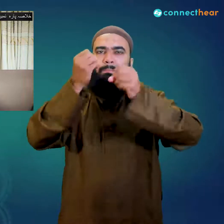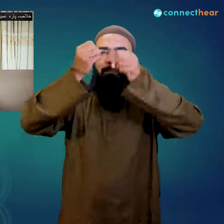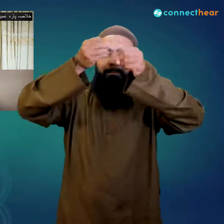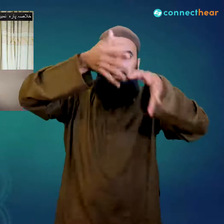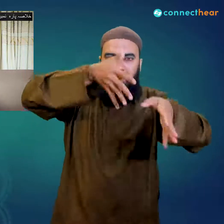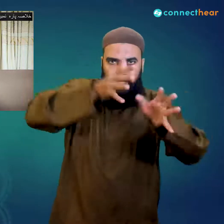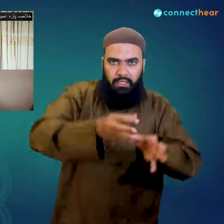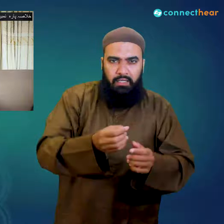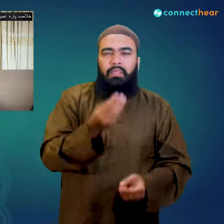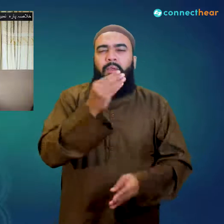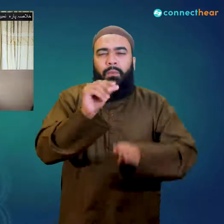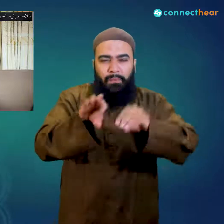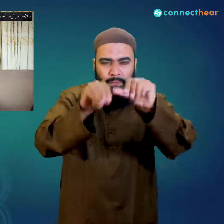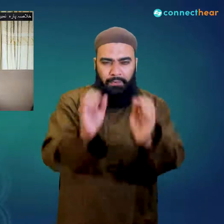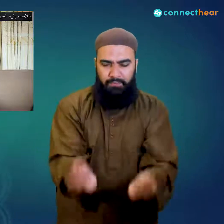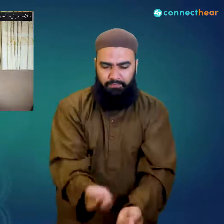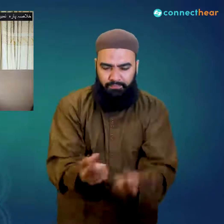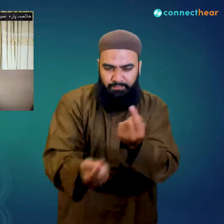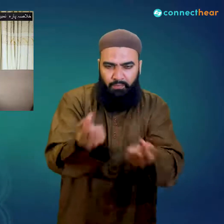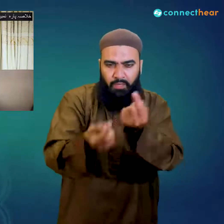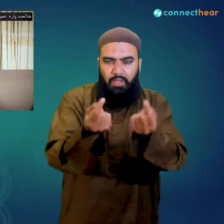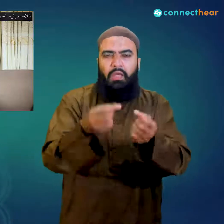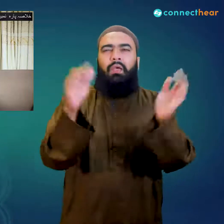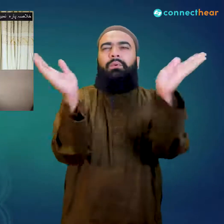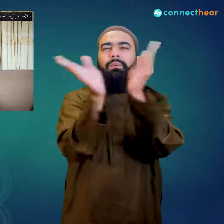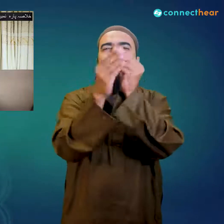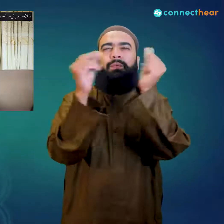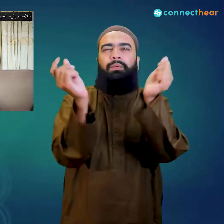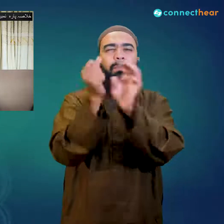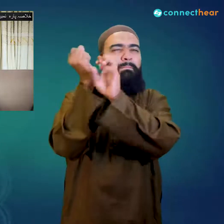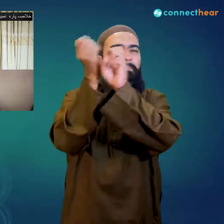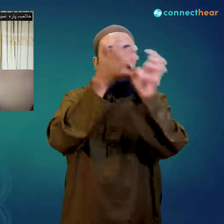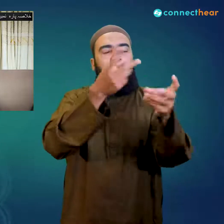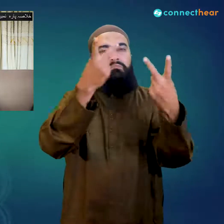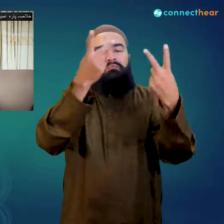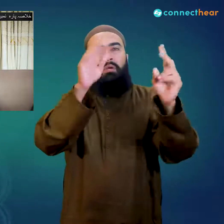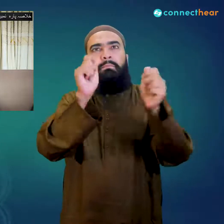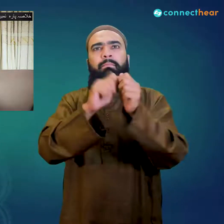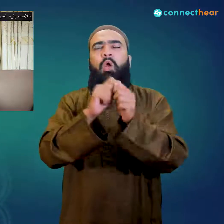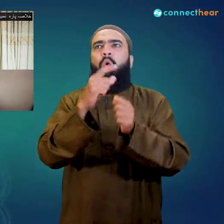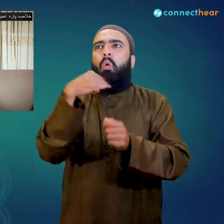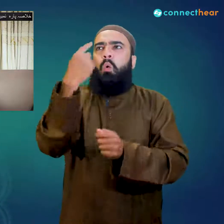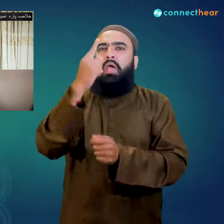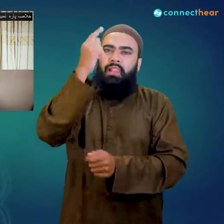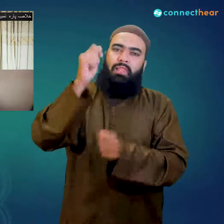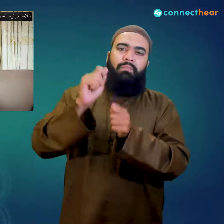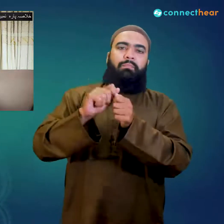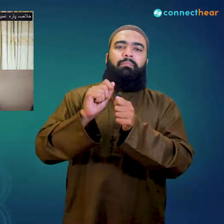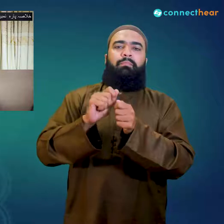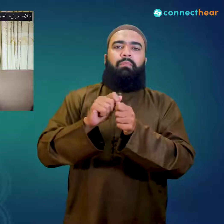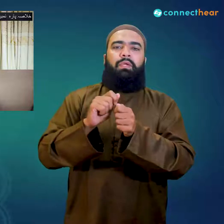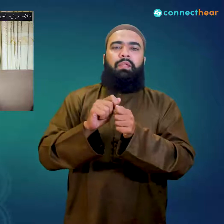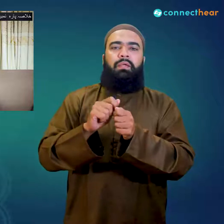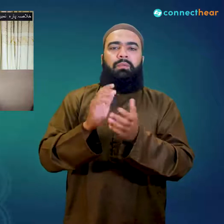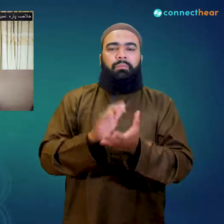زمین سے نباتات کا نکلنا، ہواؤں کا چلنا، بارش کا برسنا، یہ سب چیزیں اللہ رب العزت نے پیدا کی، اور ان کو